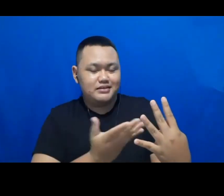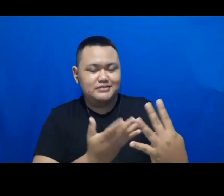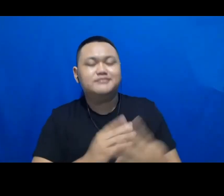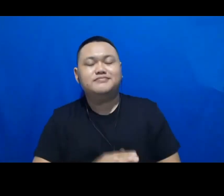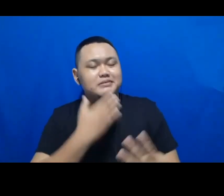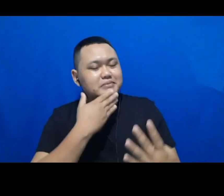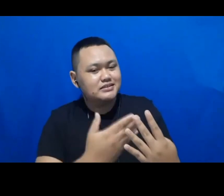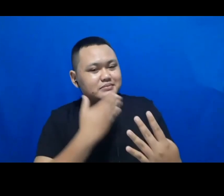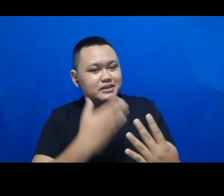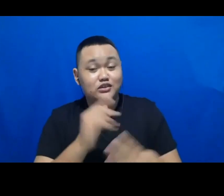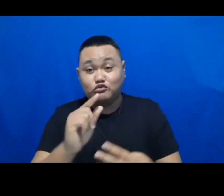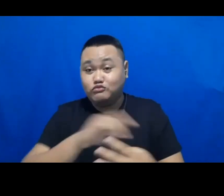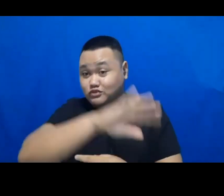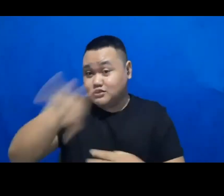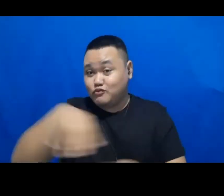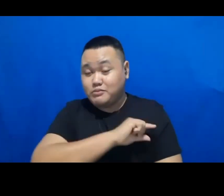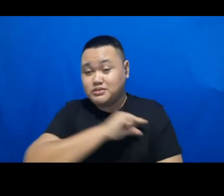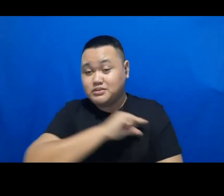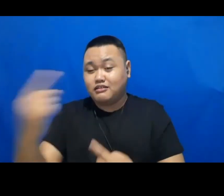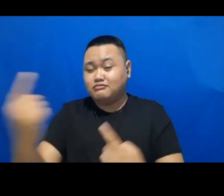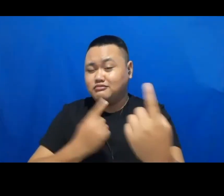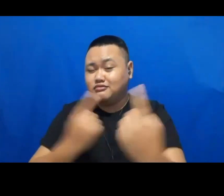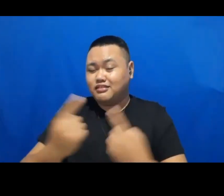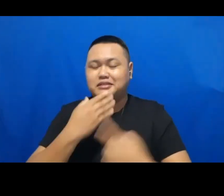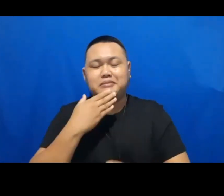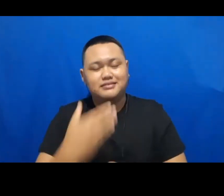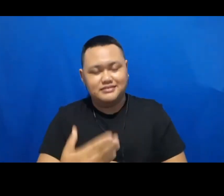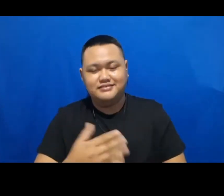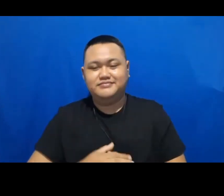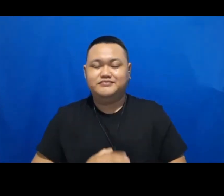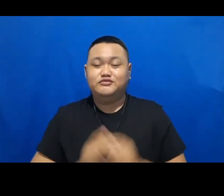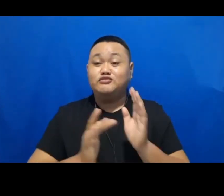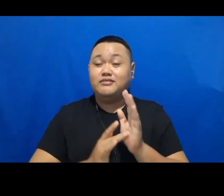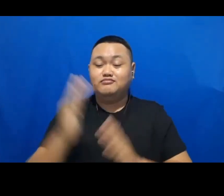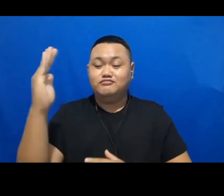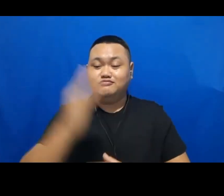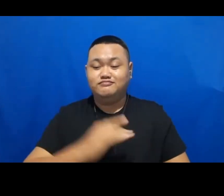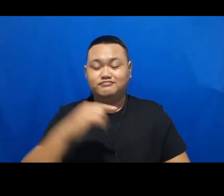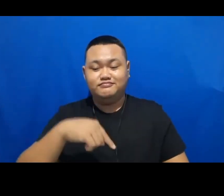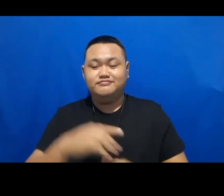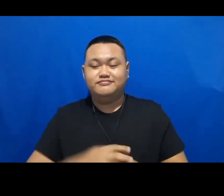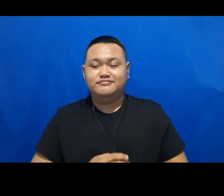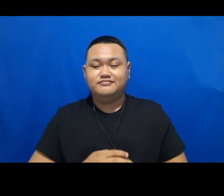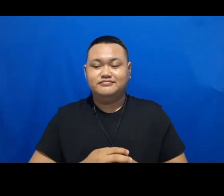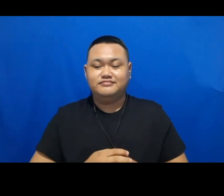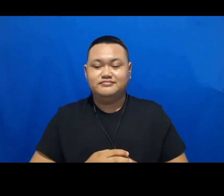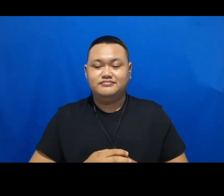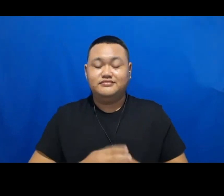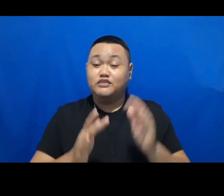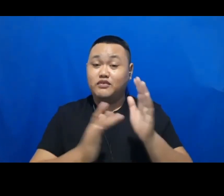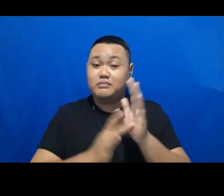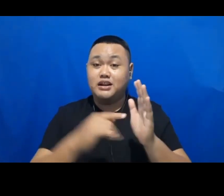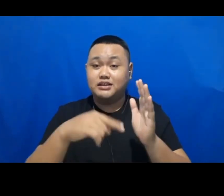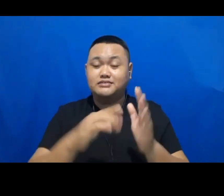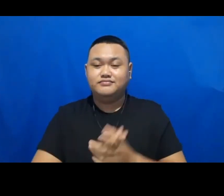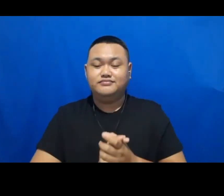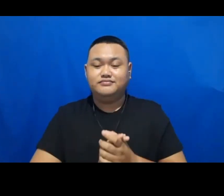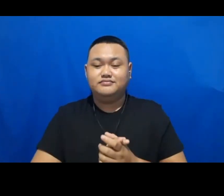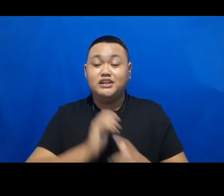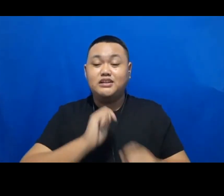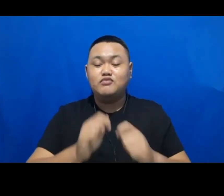tindakan afirmatif begitu. Karena kalau dibiarkan begitu saja, calon ketua OSIS perempuan dan calon ketua OSIS